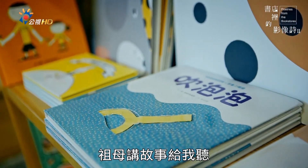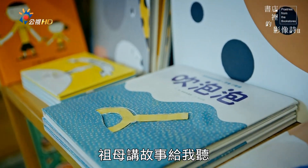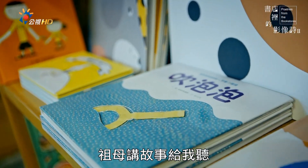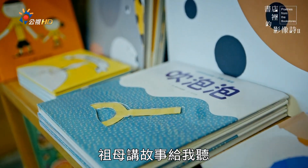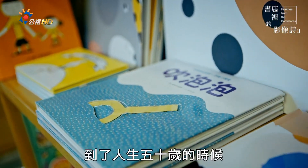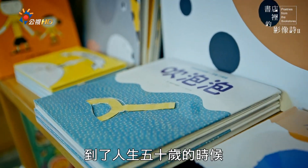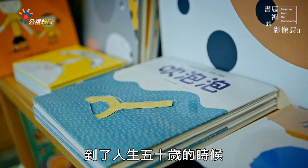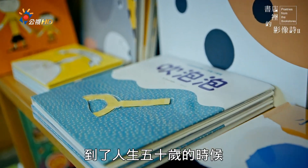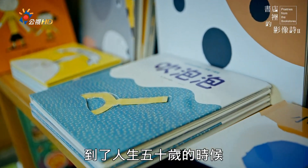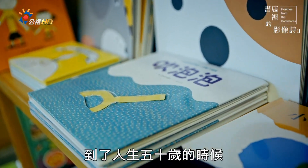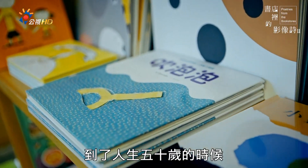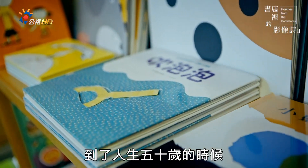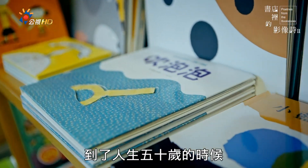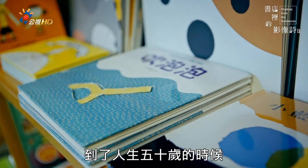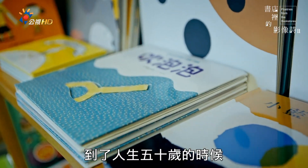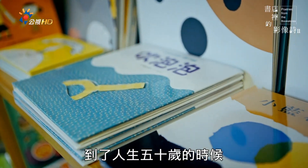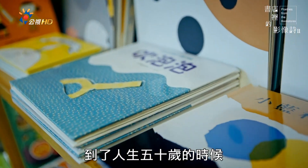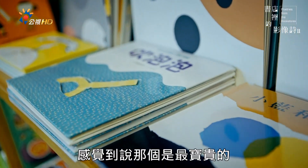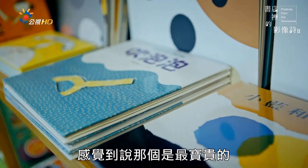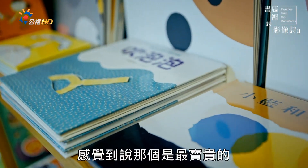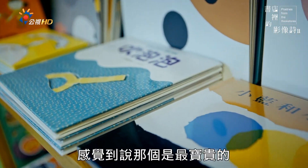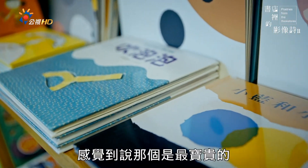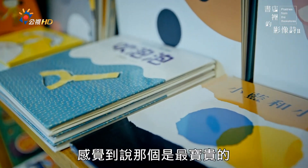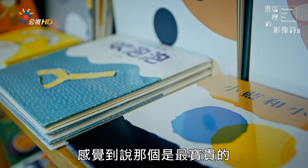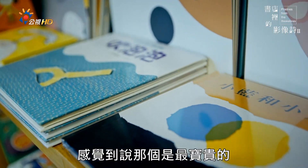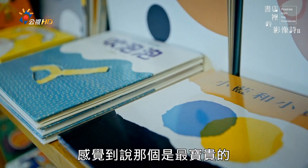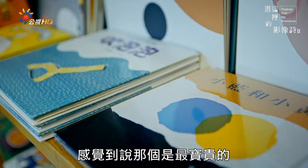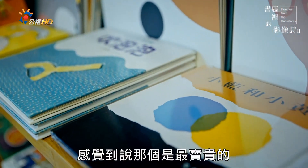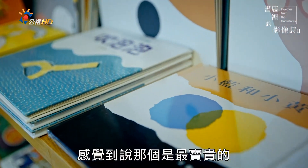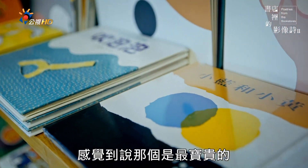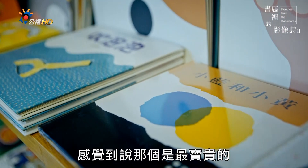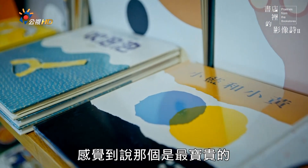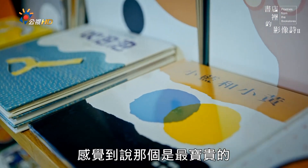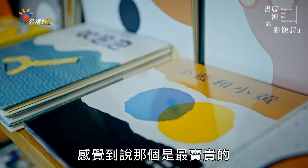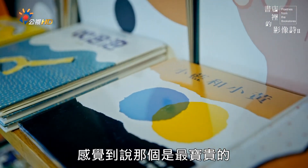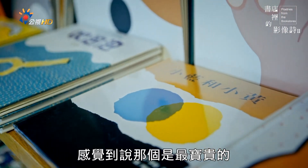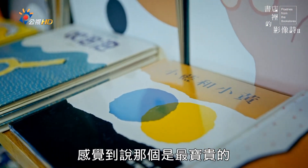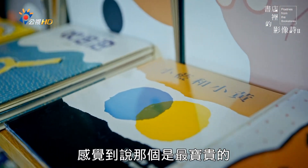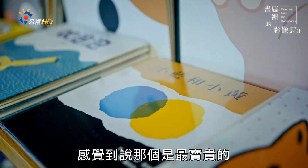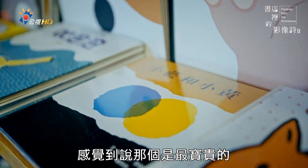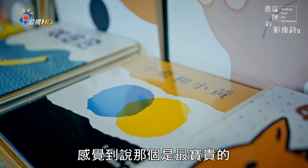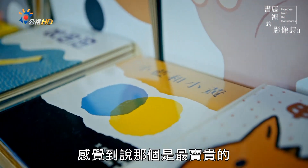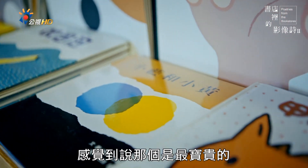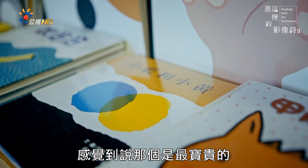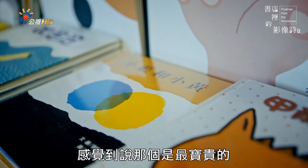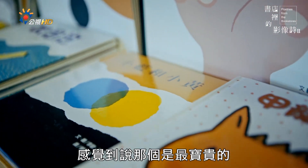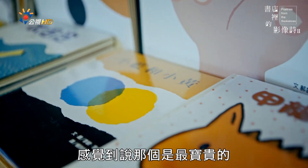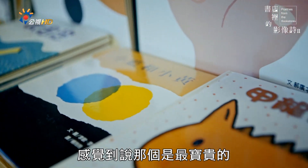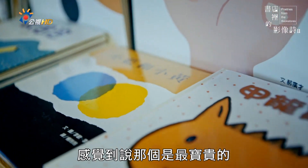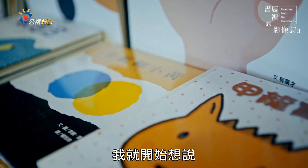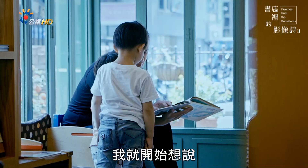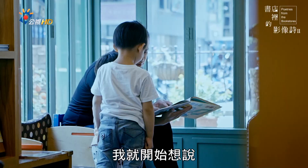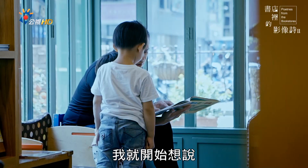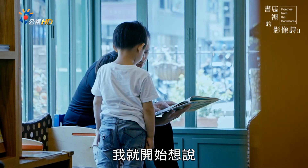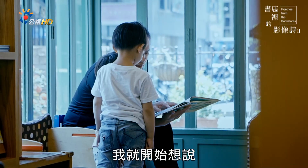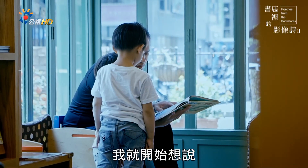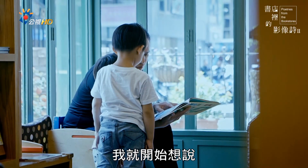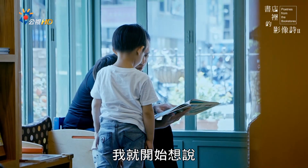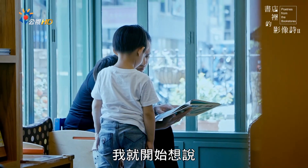给我听，对我的人生五十岁的时候，感觉到是最那个是最宝贵的。我有想开始想讲